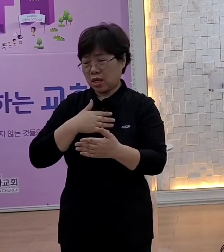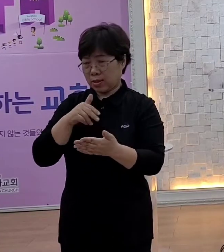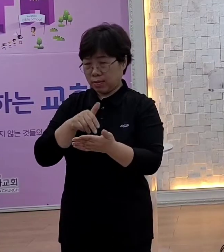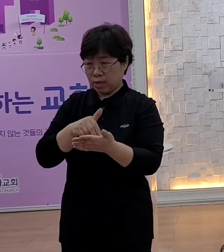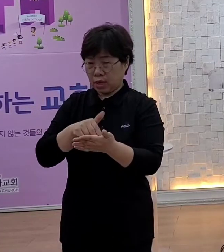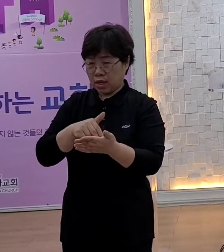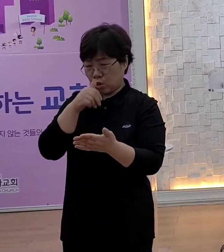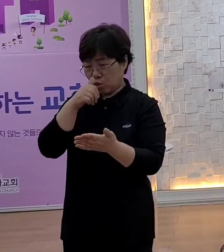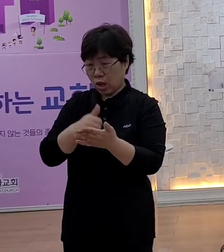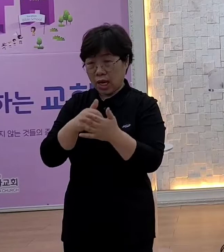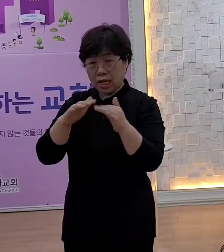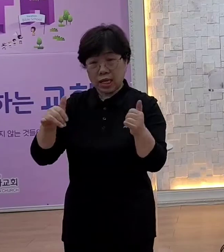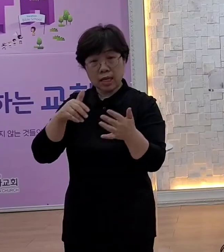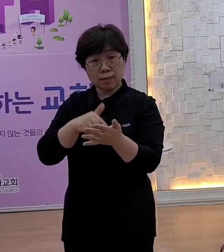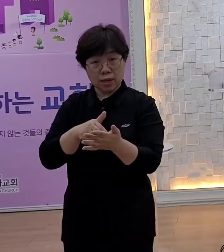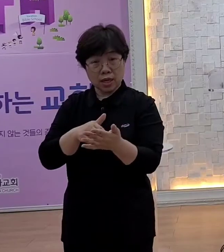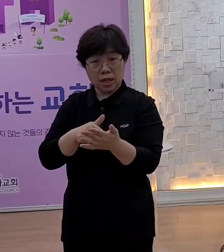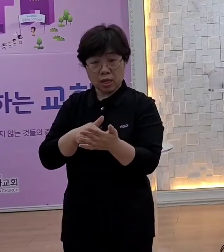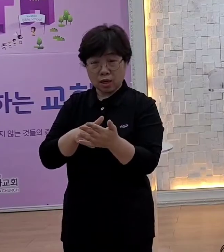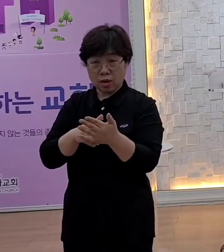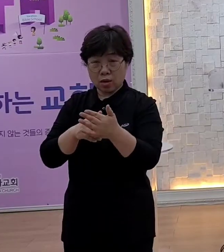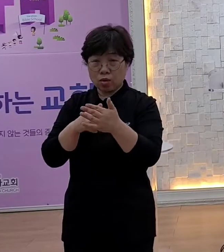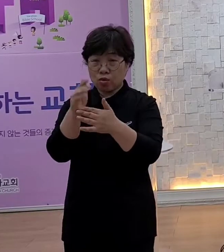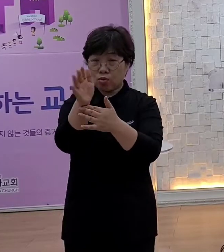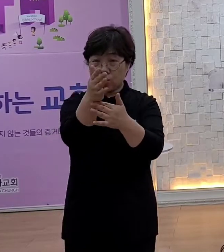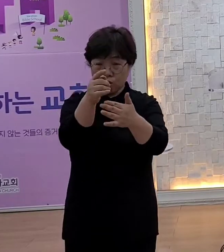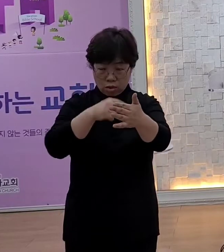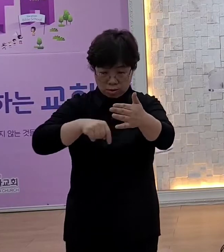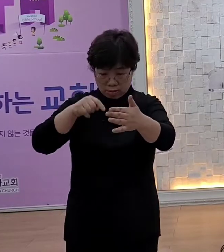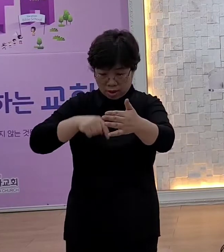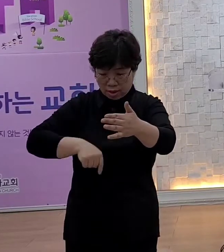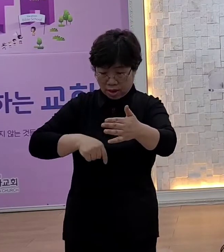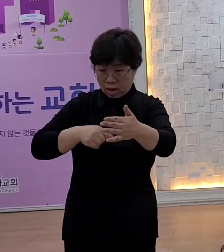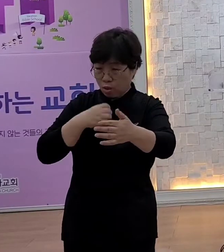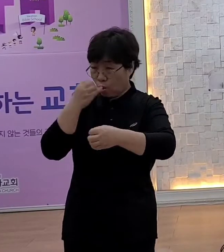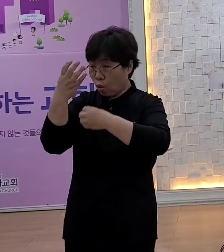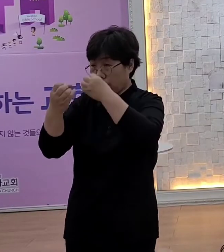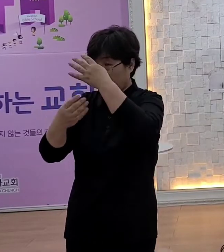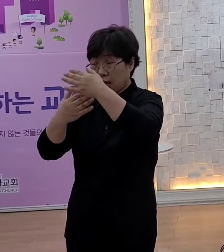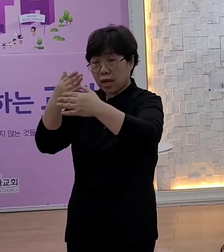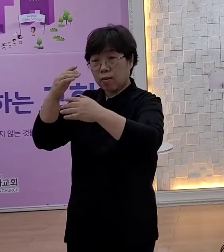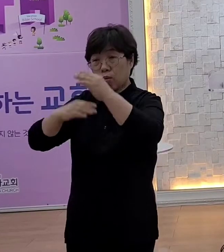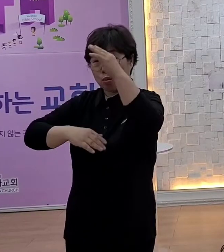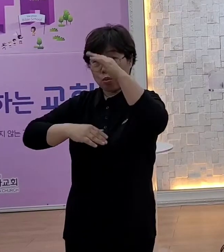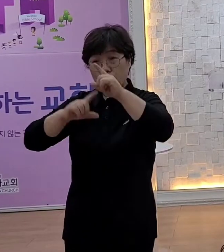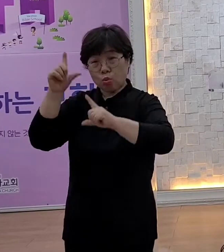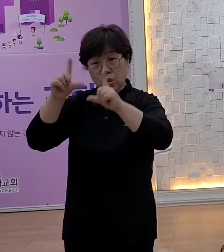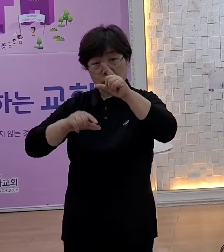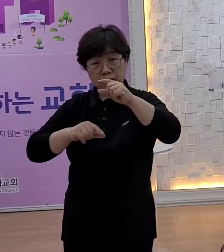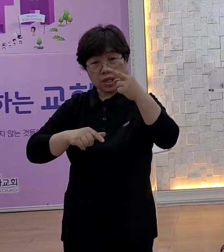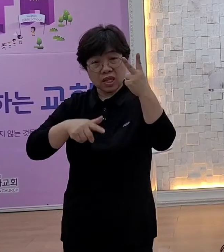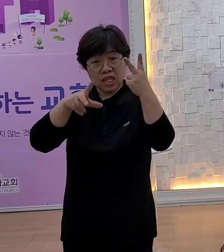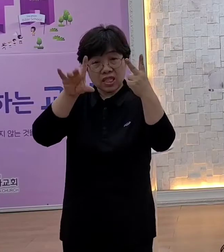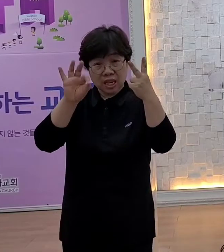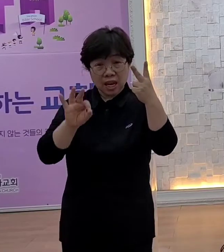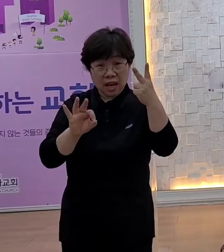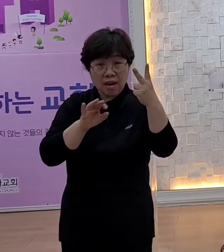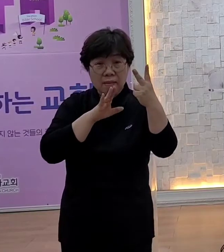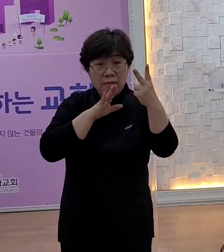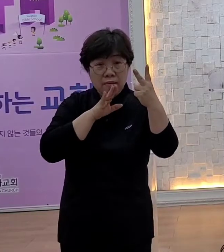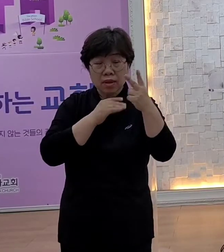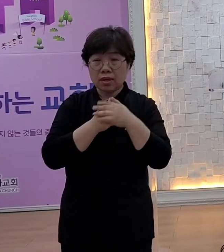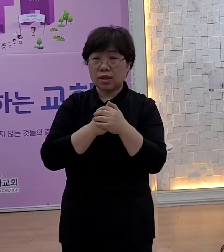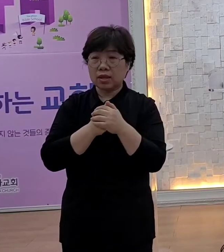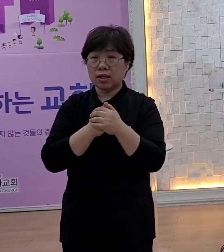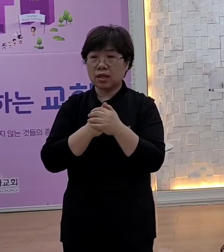죄인입니다. 라는 것을 이 요나가 물고기 뱃속에서 고백하게 됩니다. 이렇게 회개하고 나니까, 자, 어떤